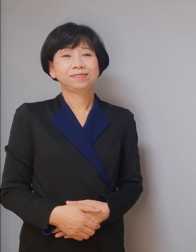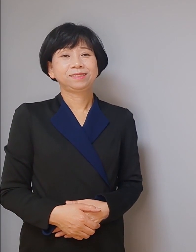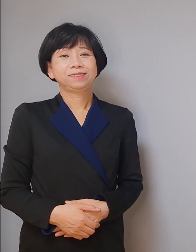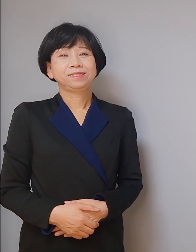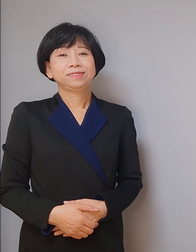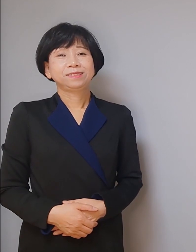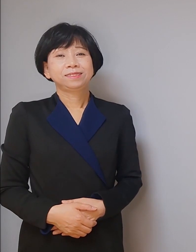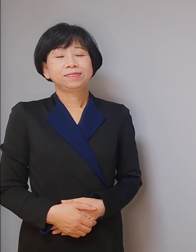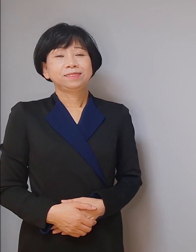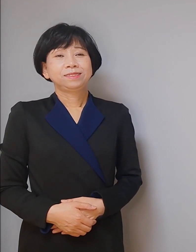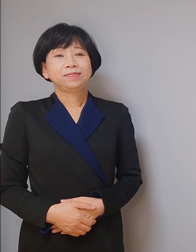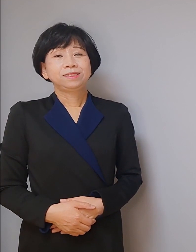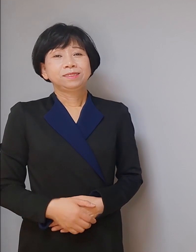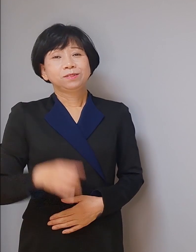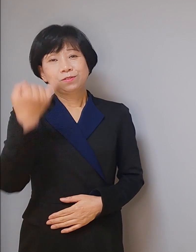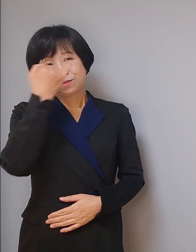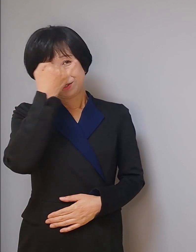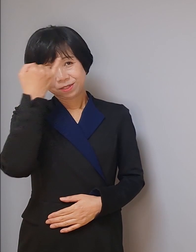권사님이